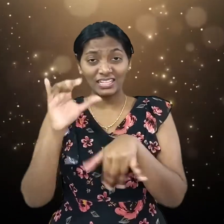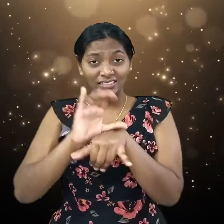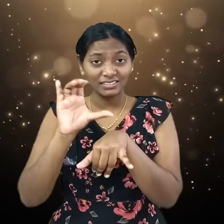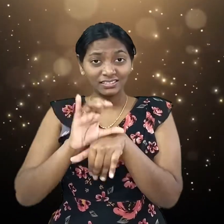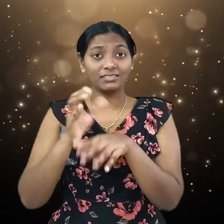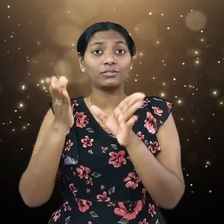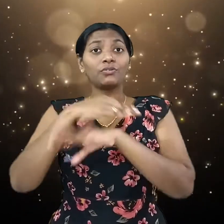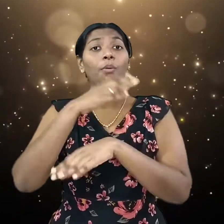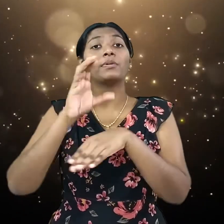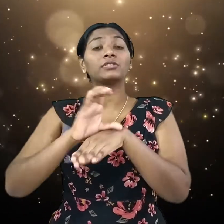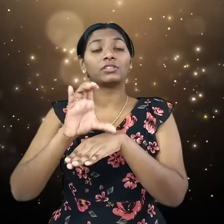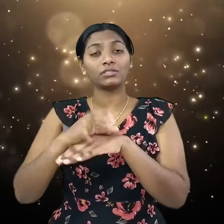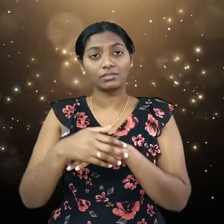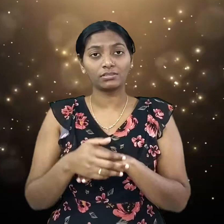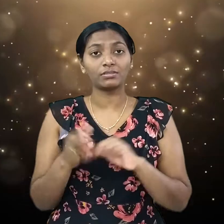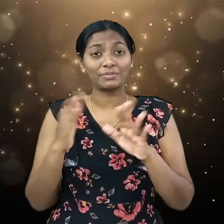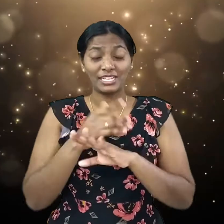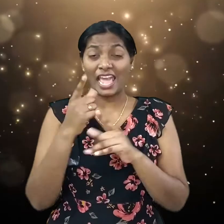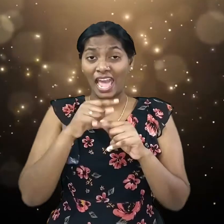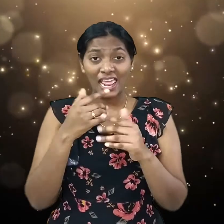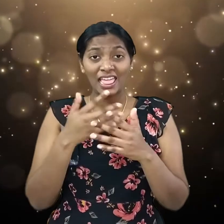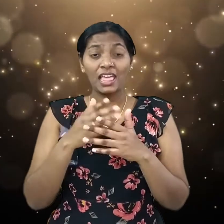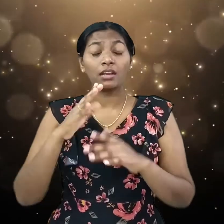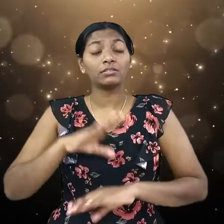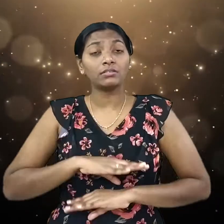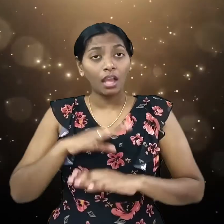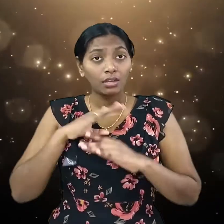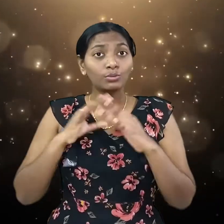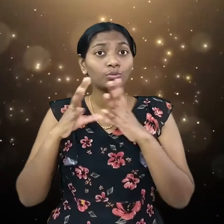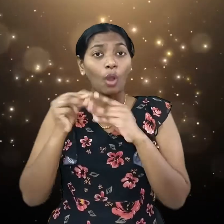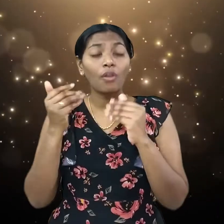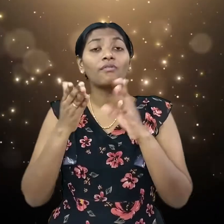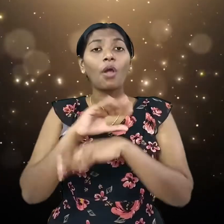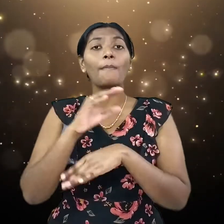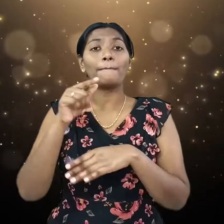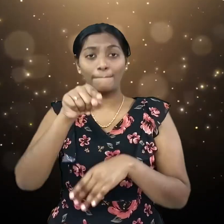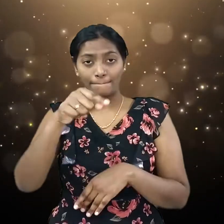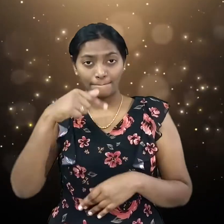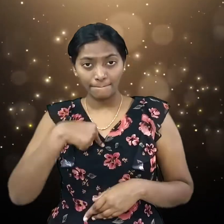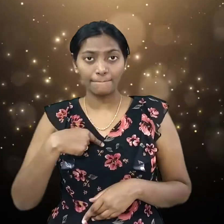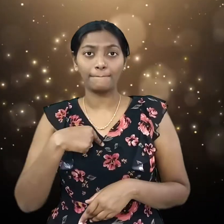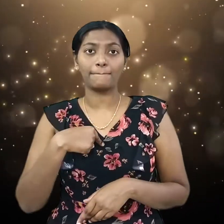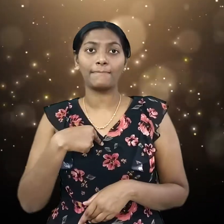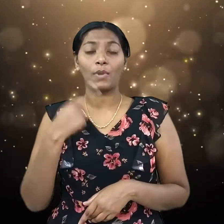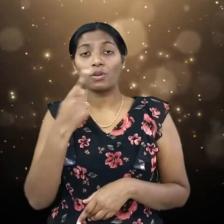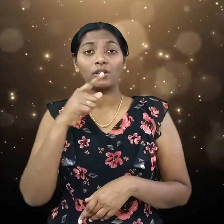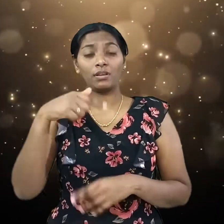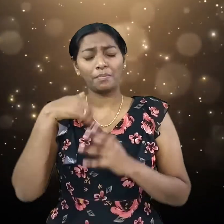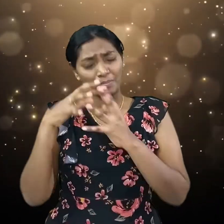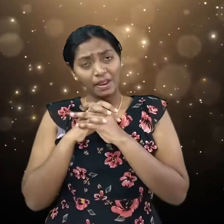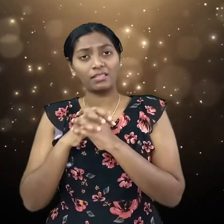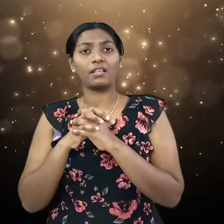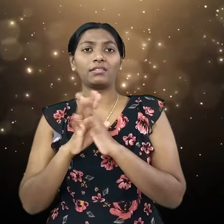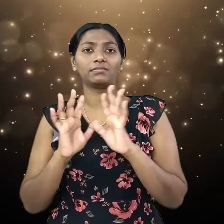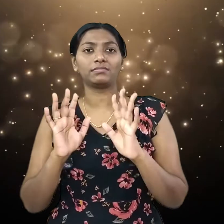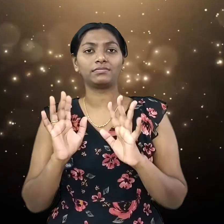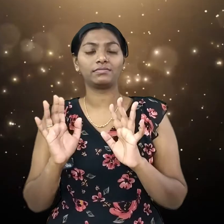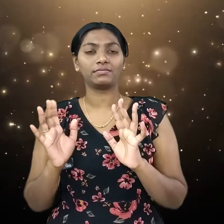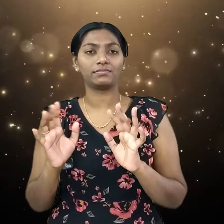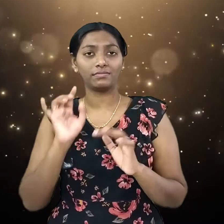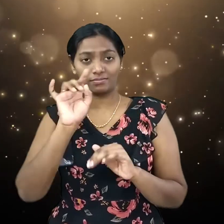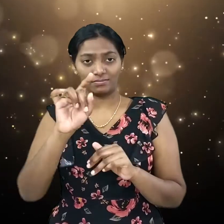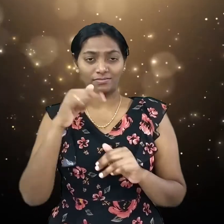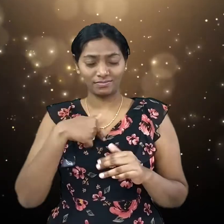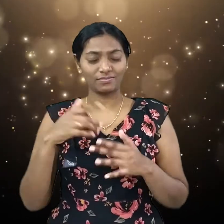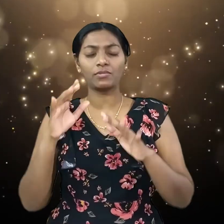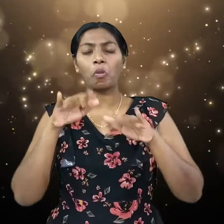ताकि अब कलीसिया के, तो बोले कलीसिया के द्वारा, ये कहीं और से नहीं आने वाला। समाधान कहां से आएगा? मुझसे और आपसे। यही कारण है मुझको और आपको क्या करनी है? और प्रार्थना